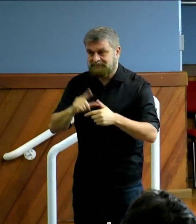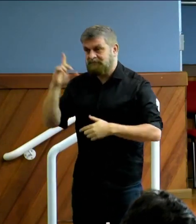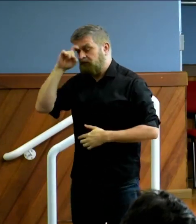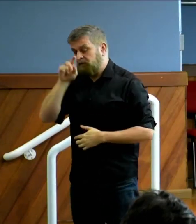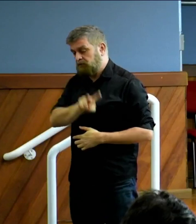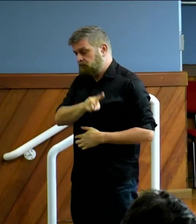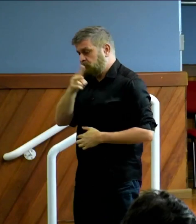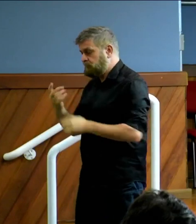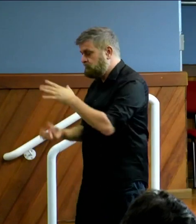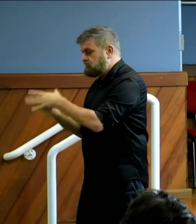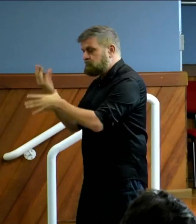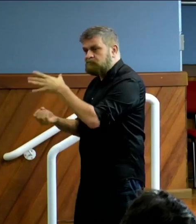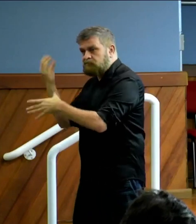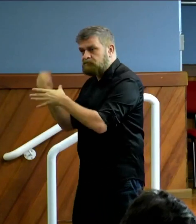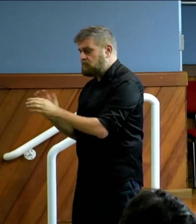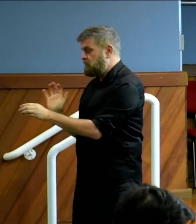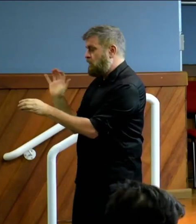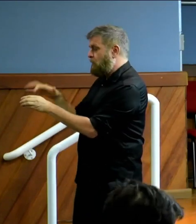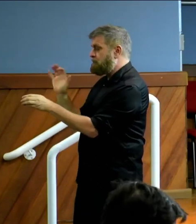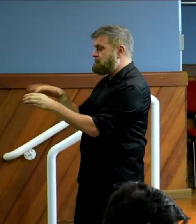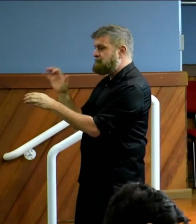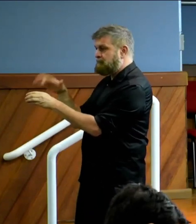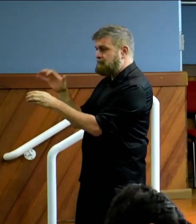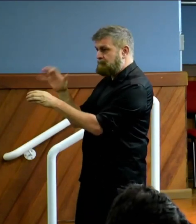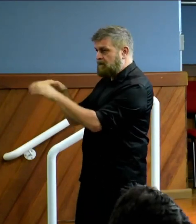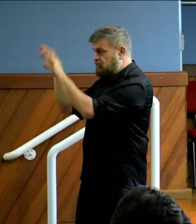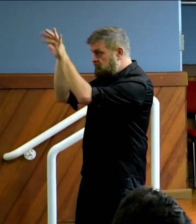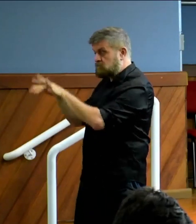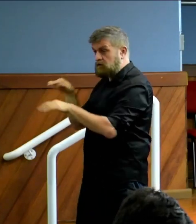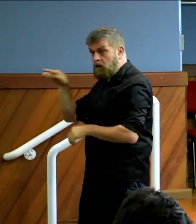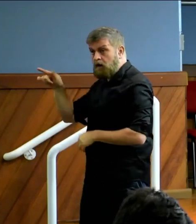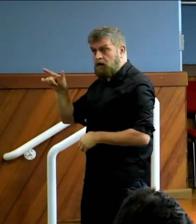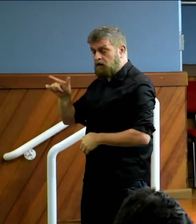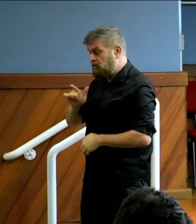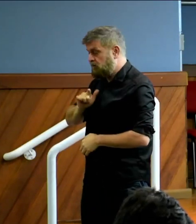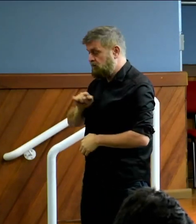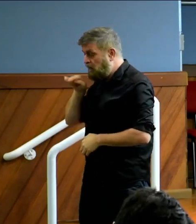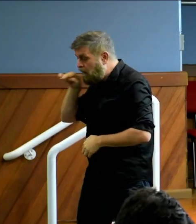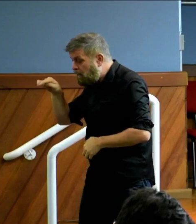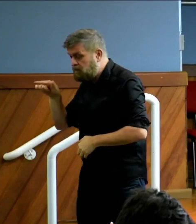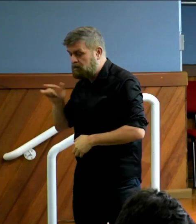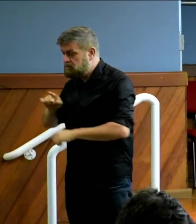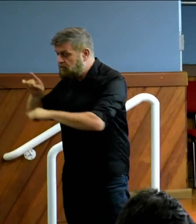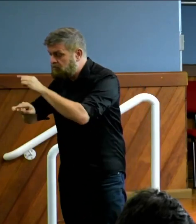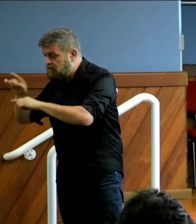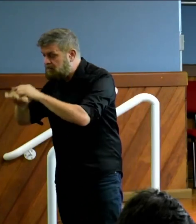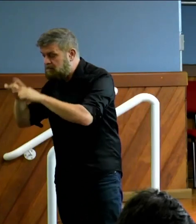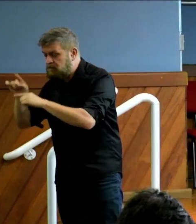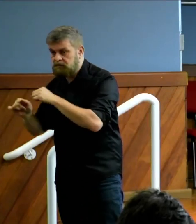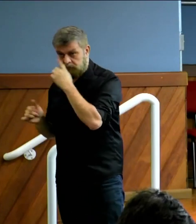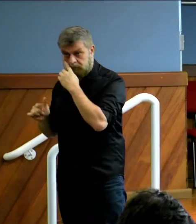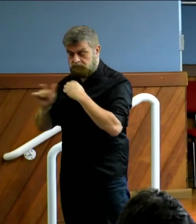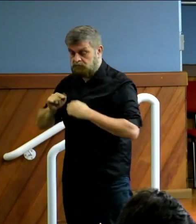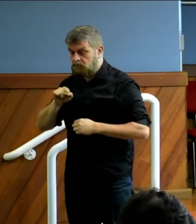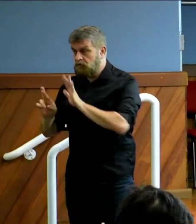dificilmente eu vou conseguir criar um banco digital onde eu consiga falar, olha, este material analógico, aqui